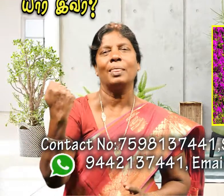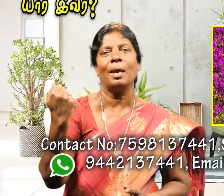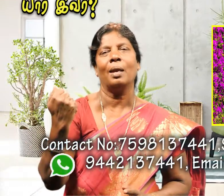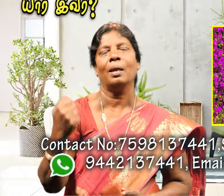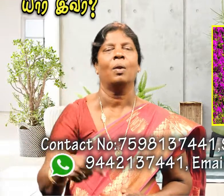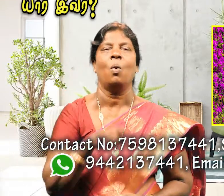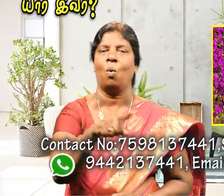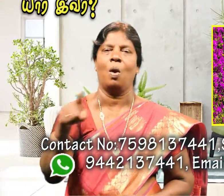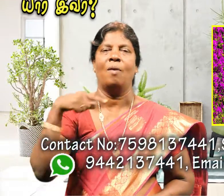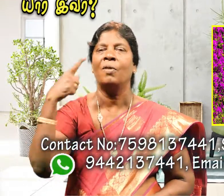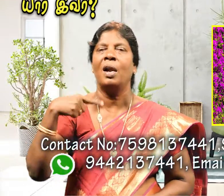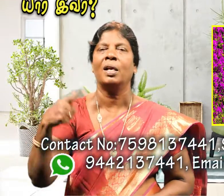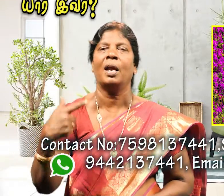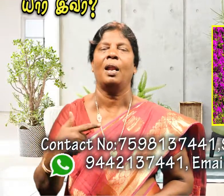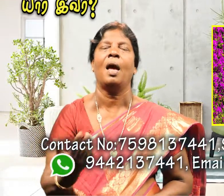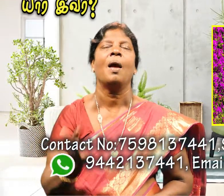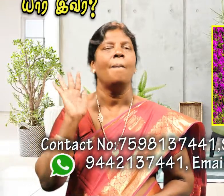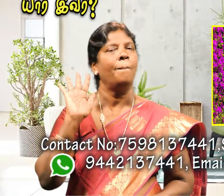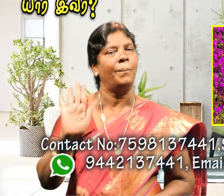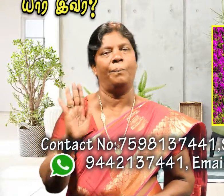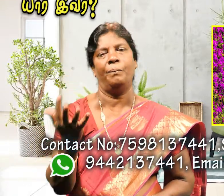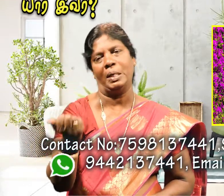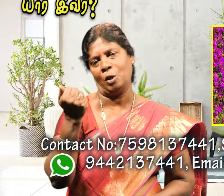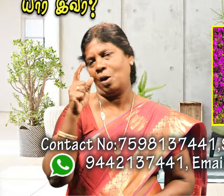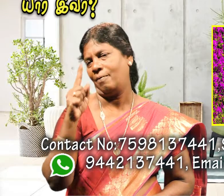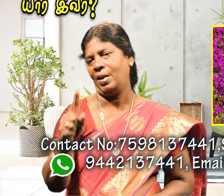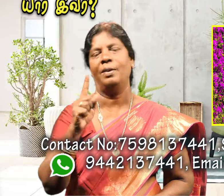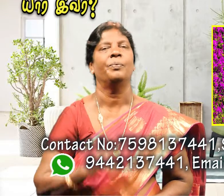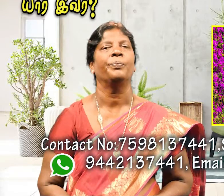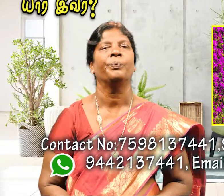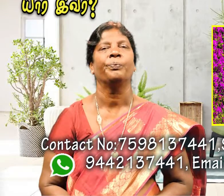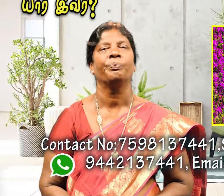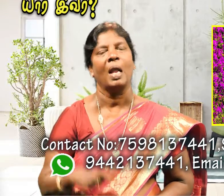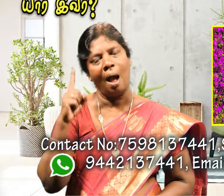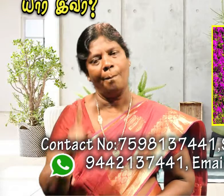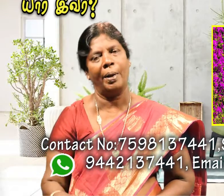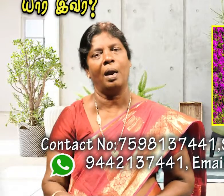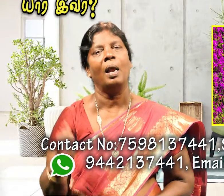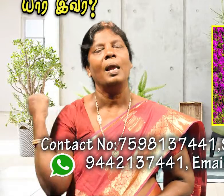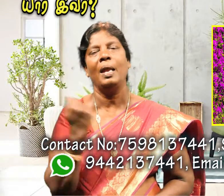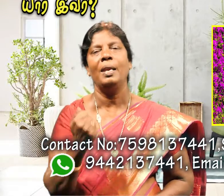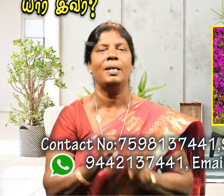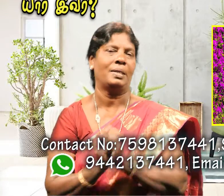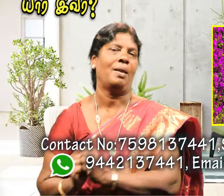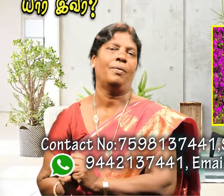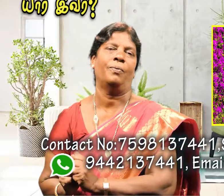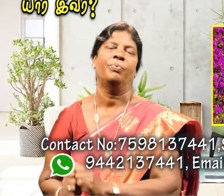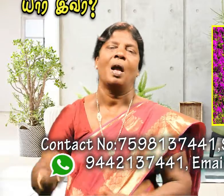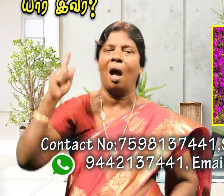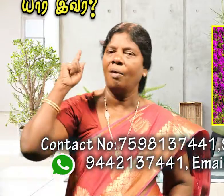என்கிற பலத்தை உங்கள் வாழ்க்கையிலே உடையவர்களாக நீங்கள் மாறியிருக்க வேண்டும். அப்படியானால் என்ன